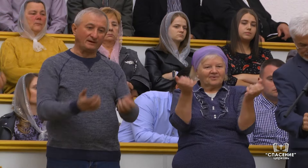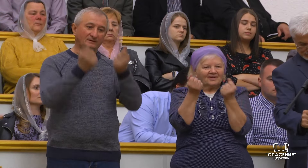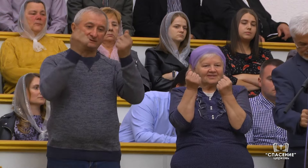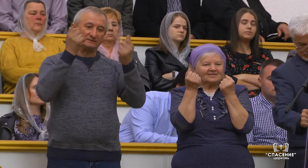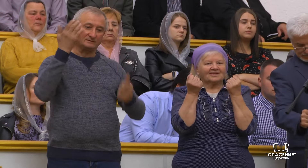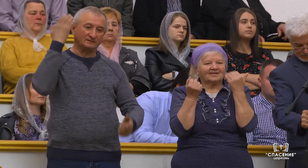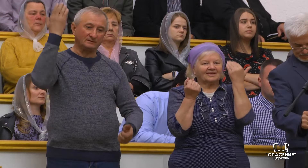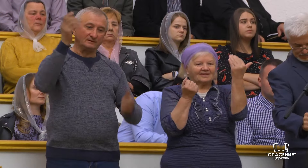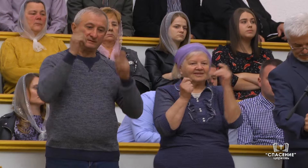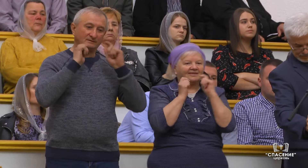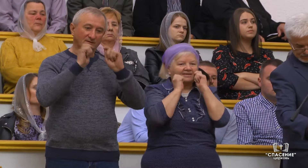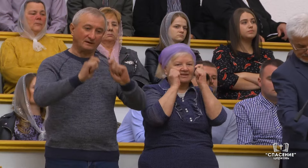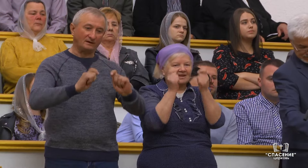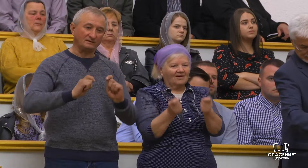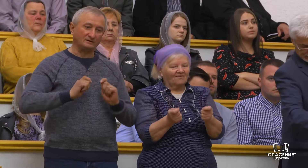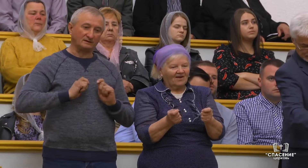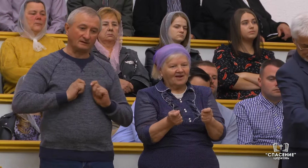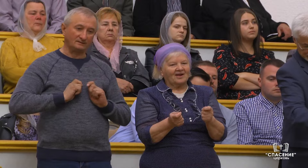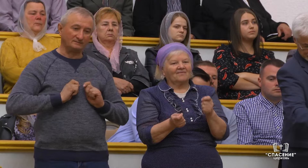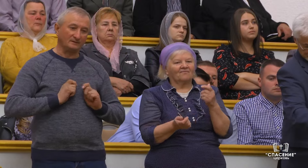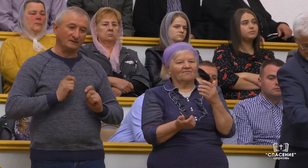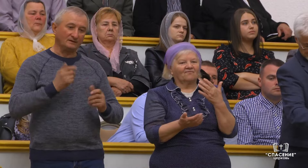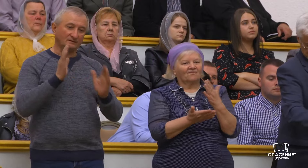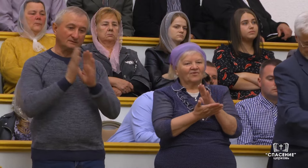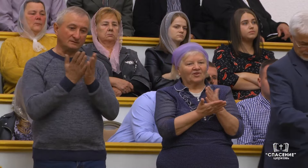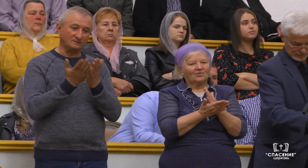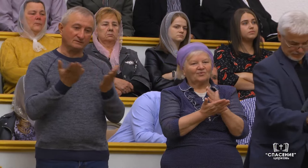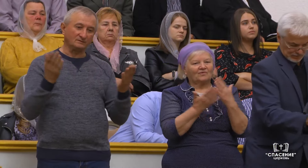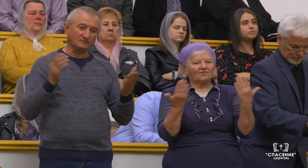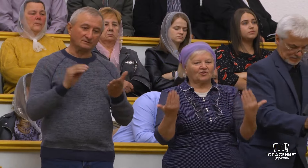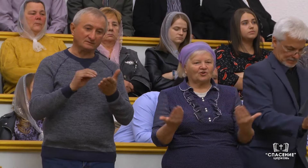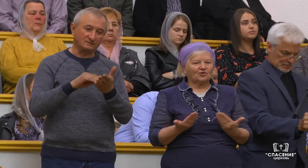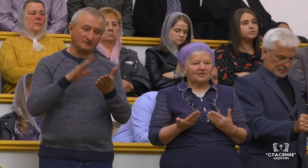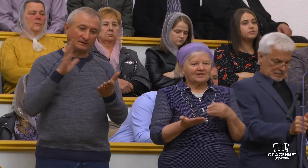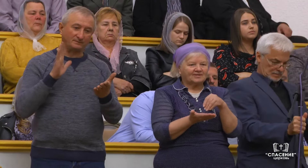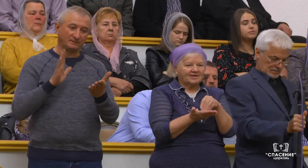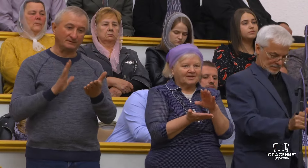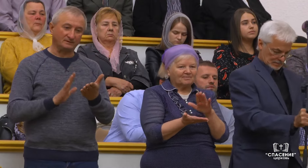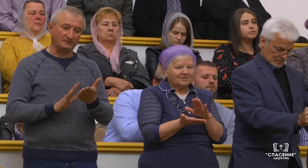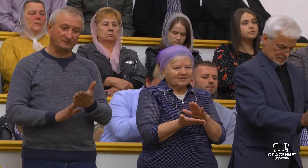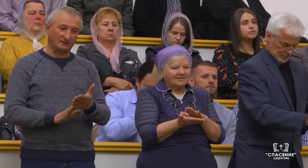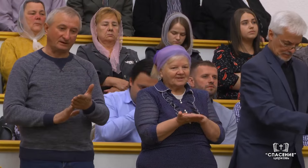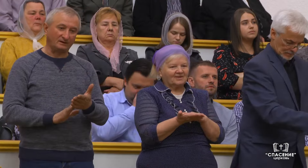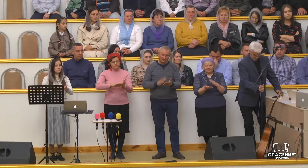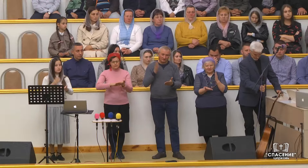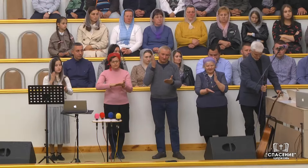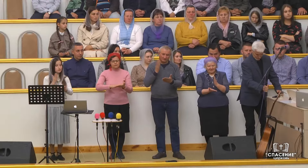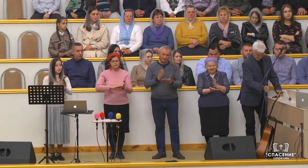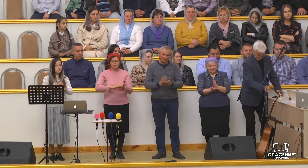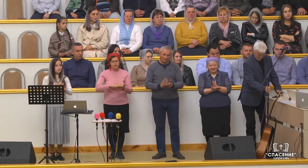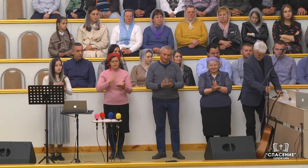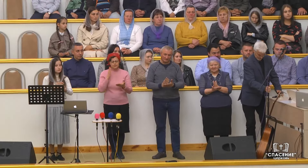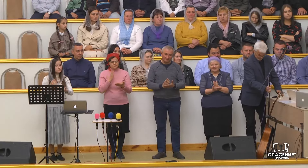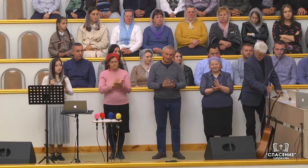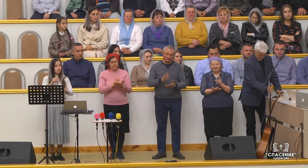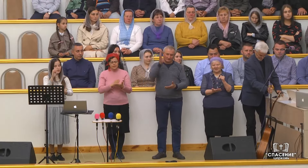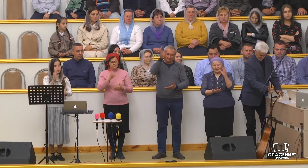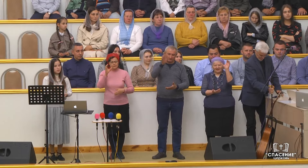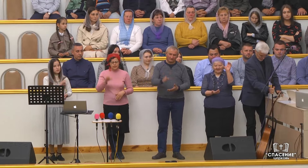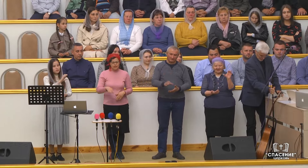ты даровал, в книгу жизни записал, на